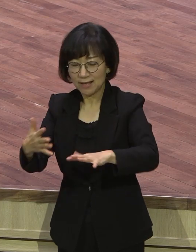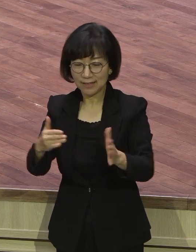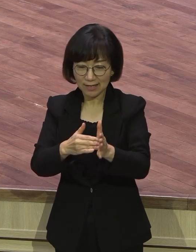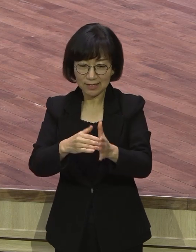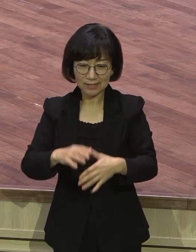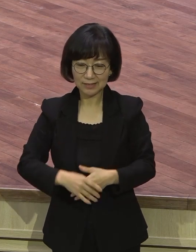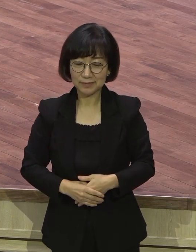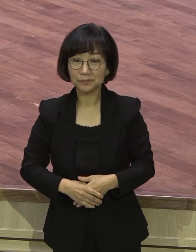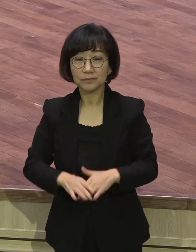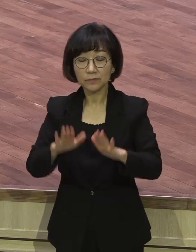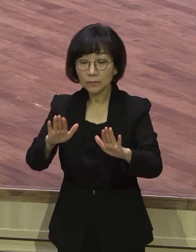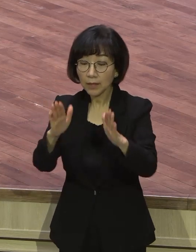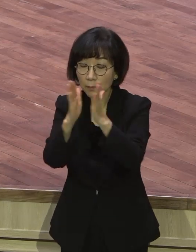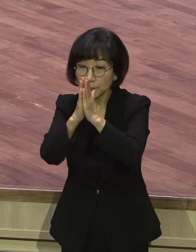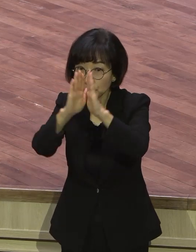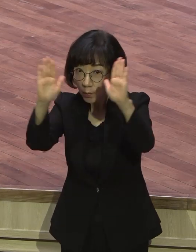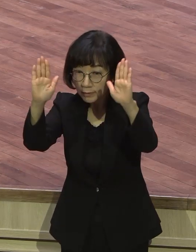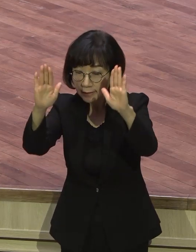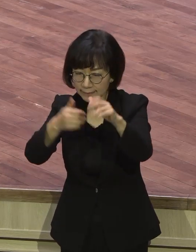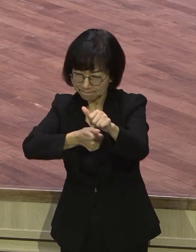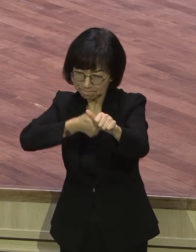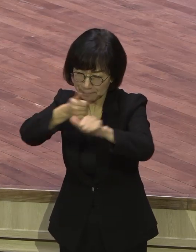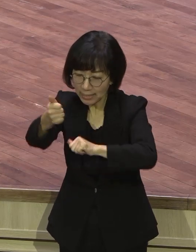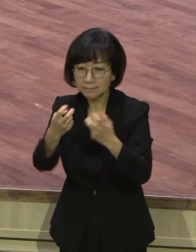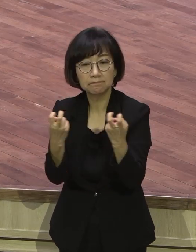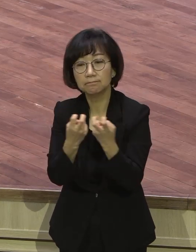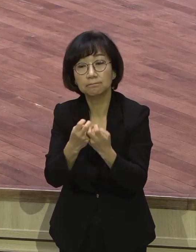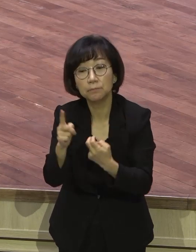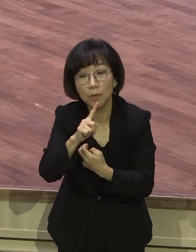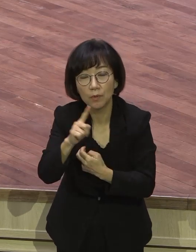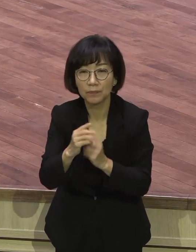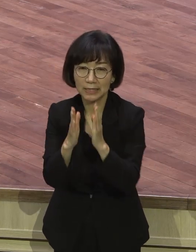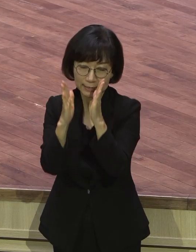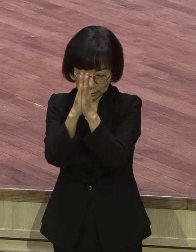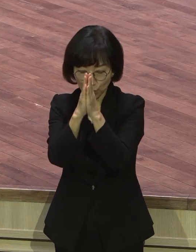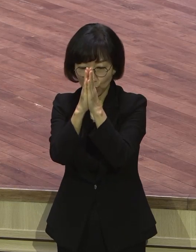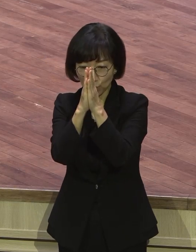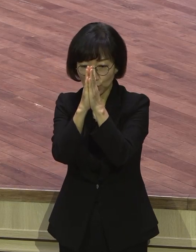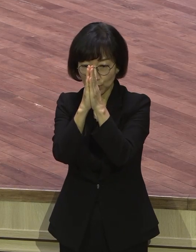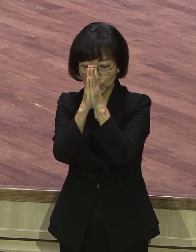모세의 성부수가 뭐였냐 기도였어요.